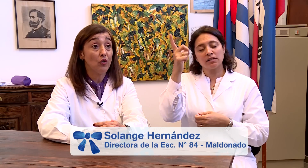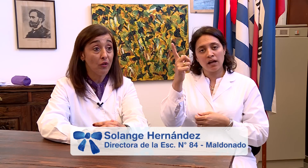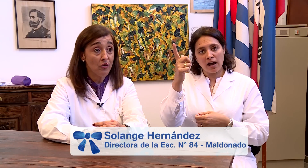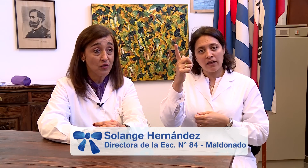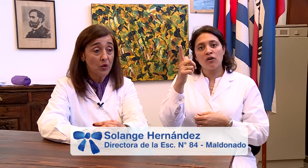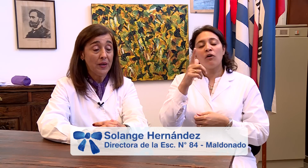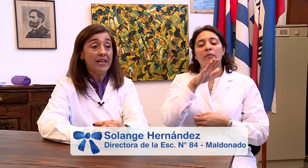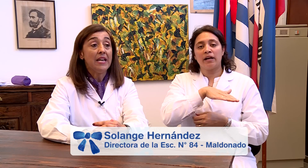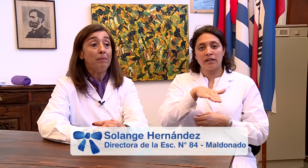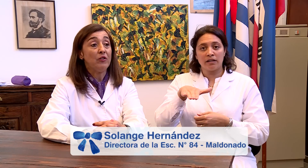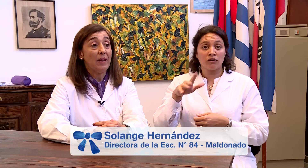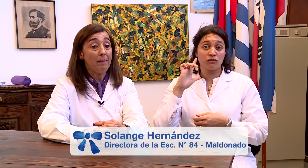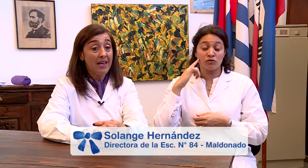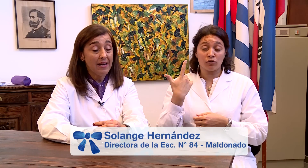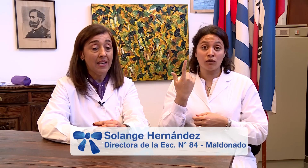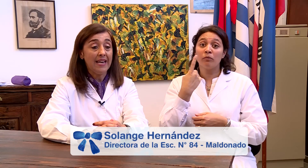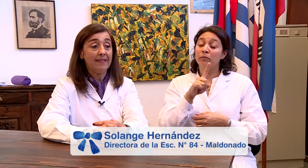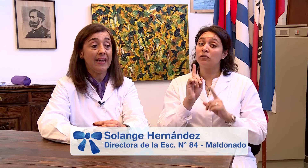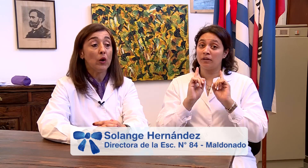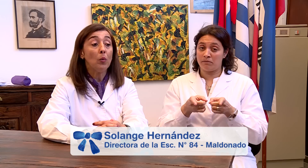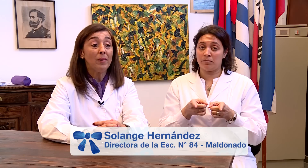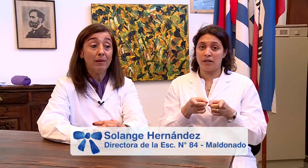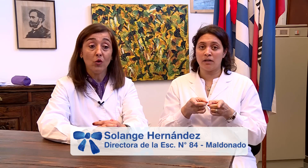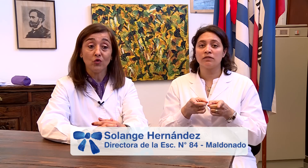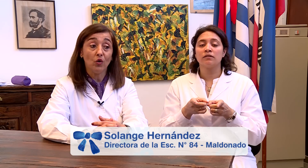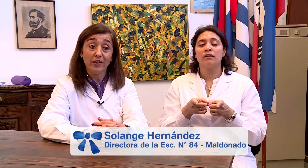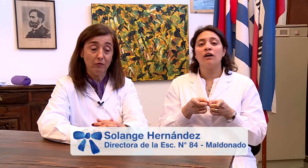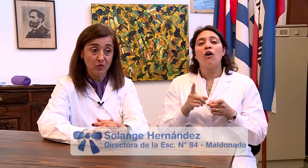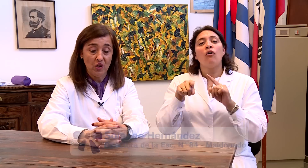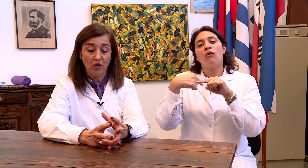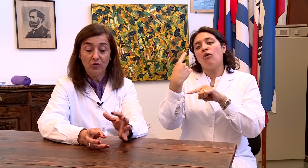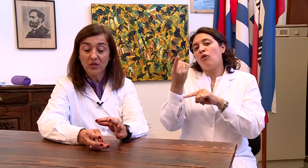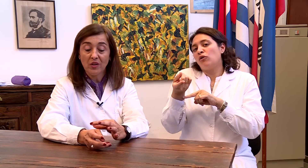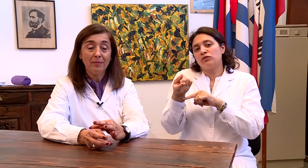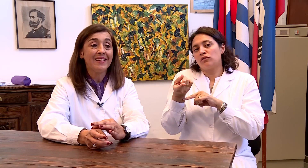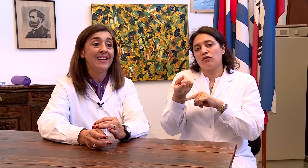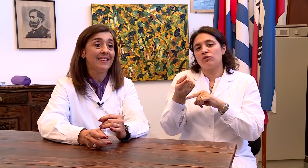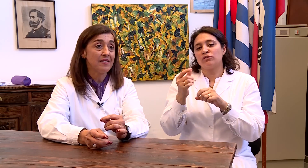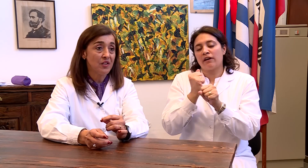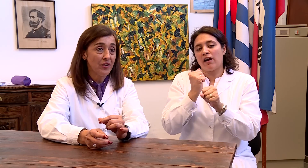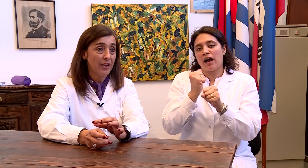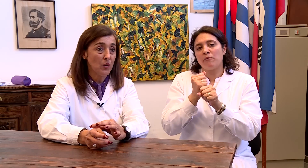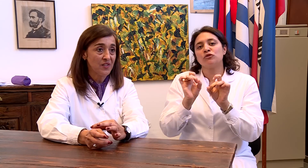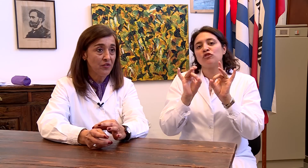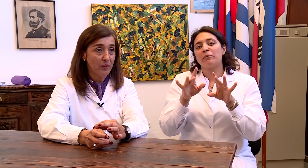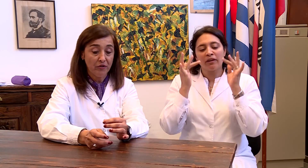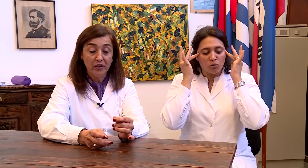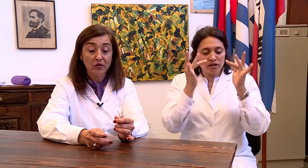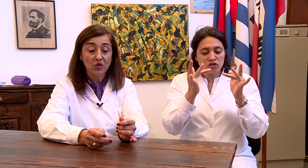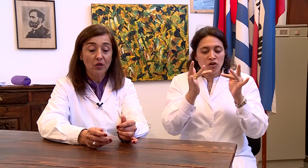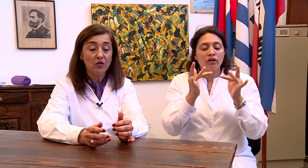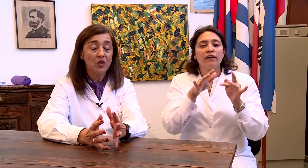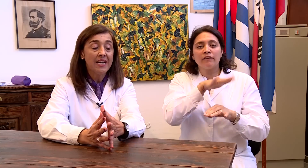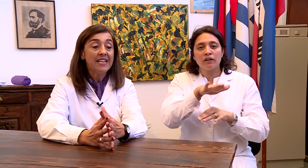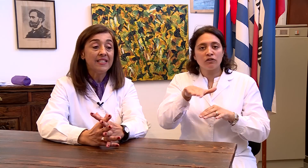niños sordos, pero también cumplimos otra función. No es solamente la atención y la educación de nuestros